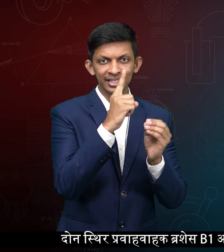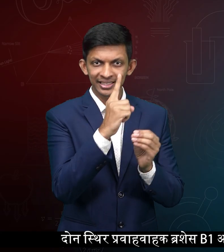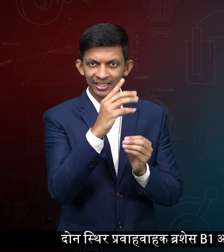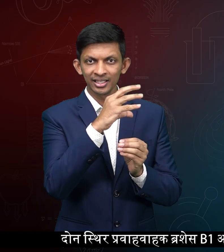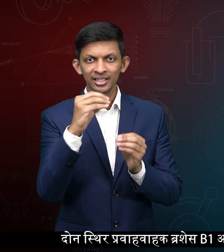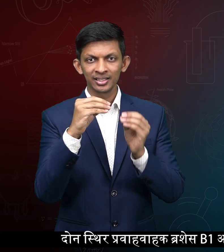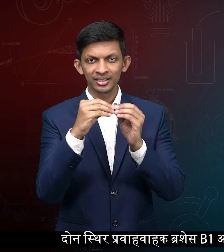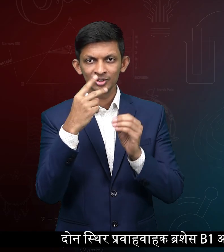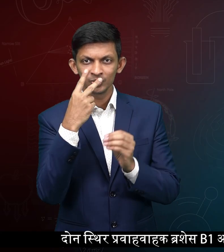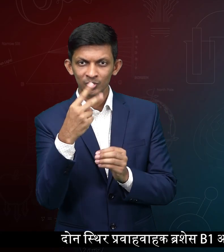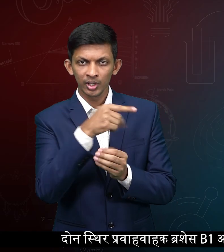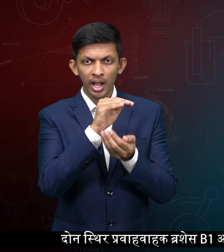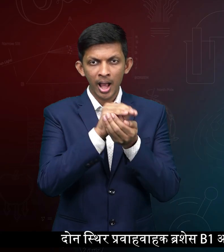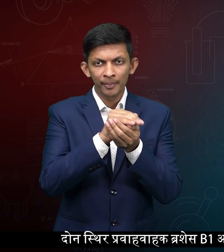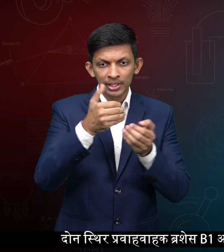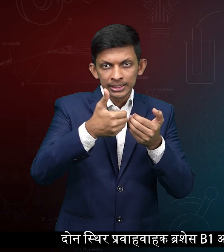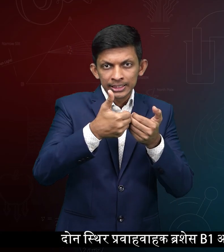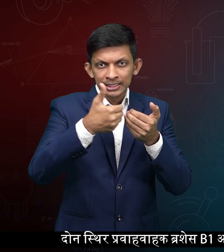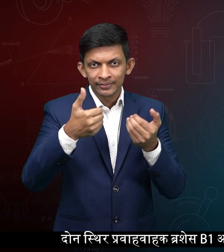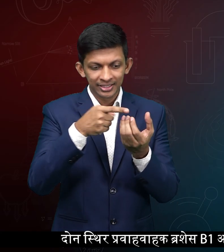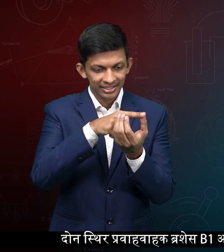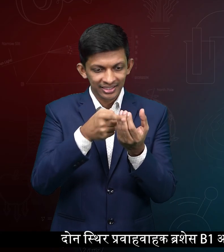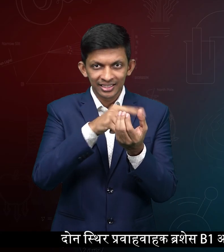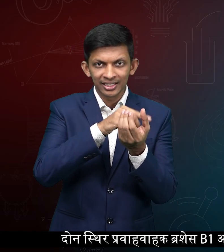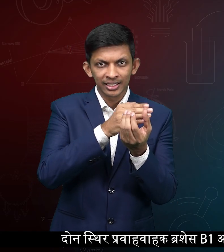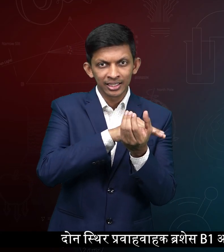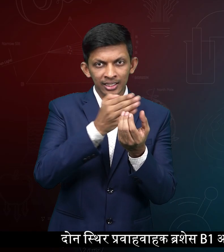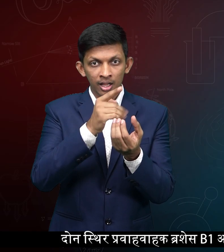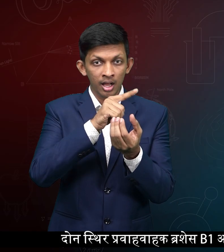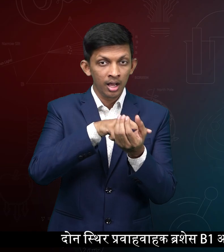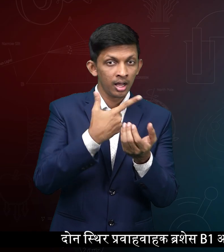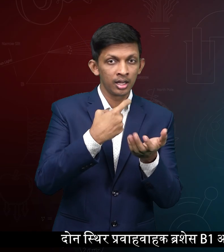B2 स्वतंत्रपणे R1 आणि R2 रिंग्सवर ठेवले जातात.